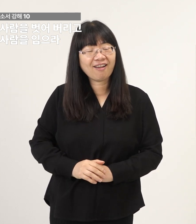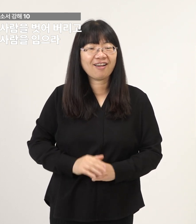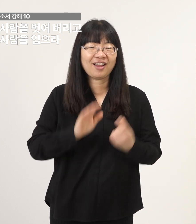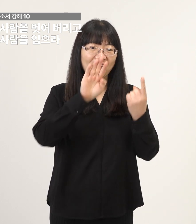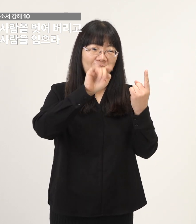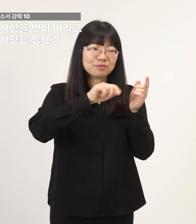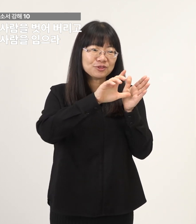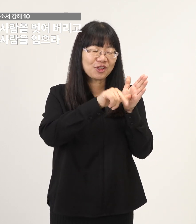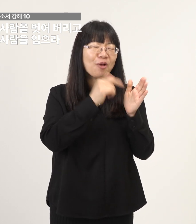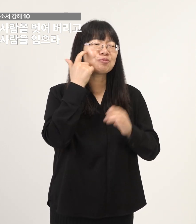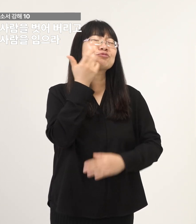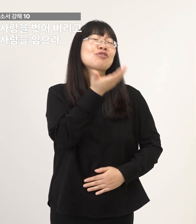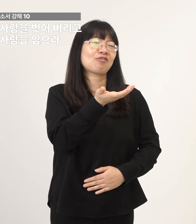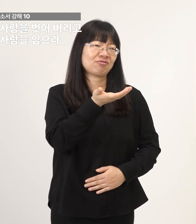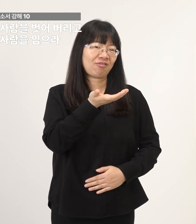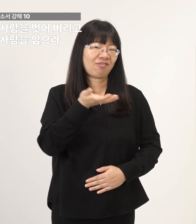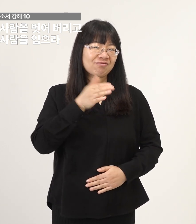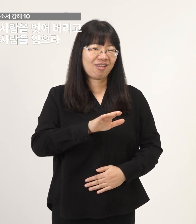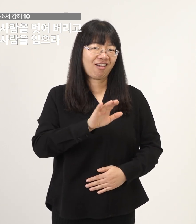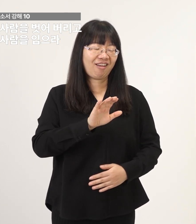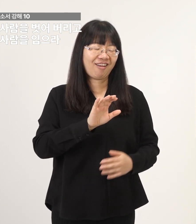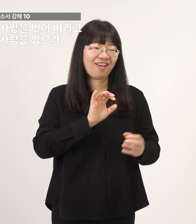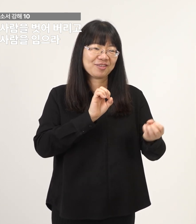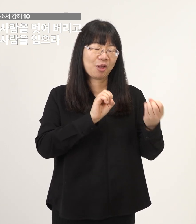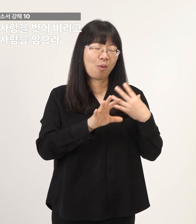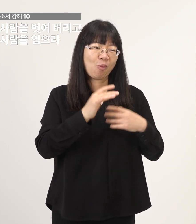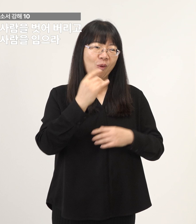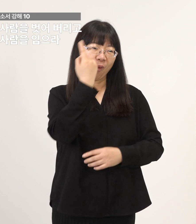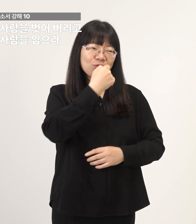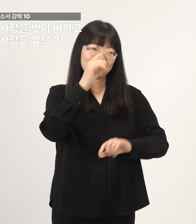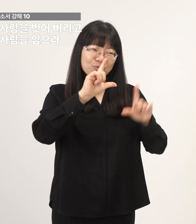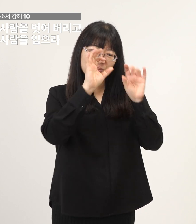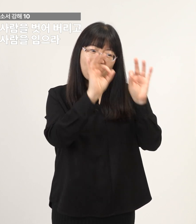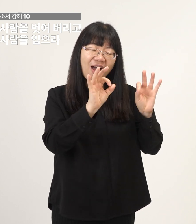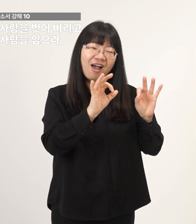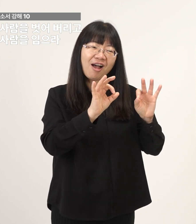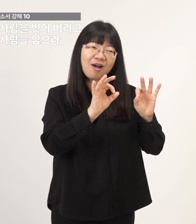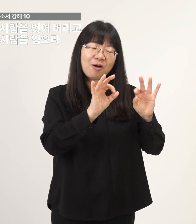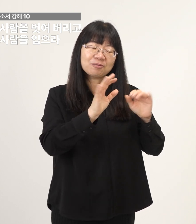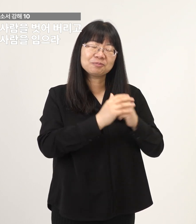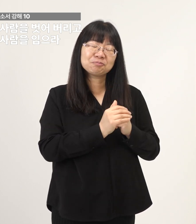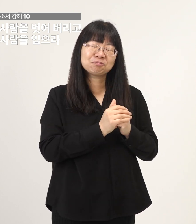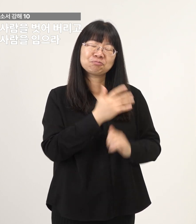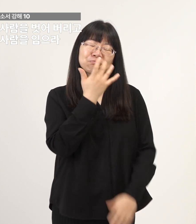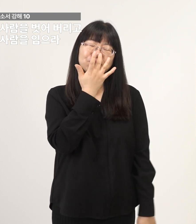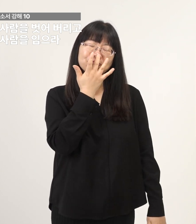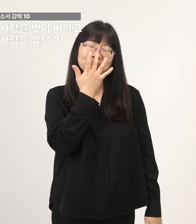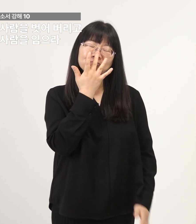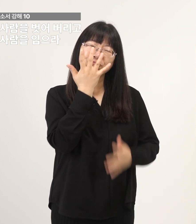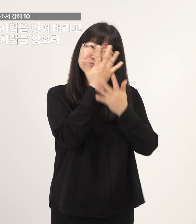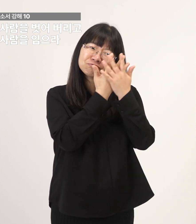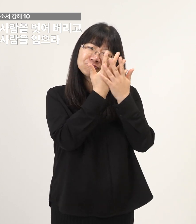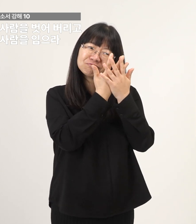물어봤는데 표정들이 막연한 표정들이에요. 예, 그래서 복습